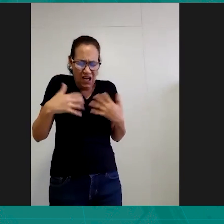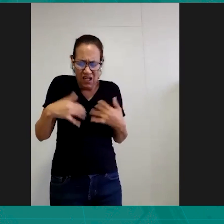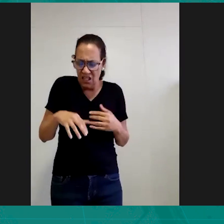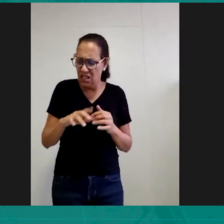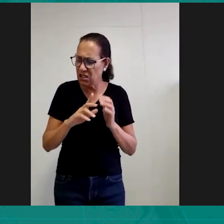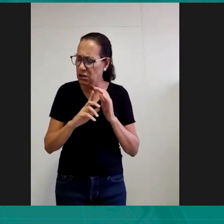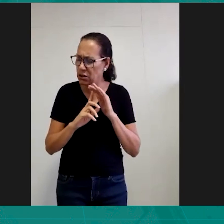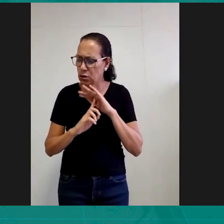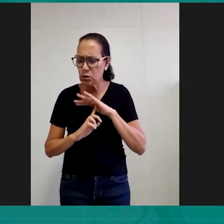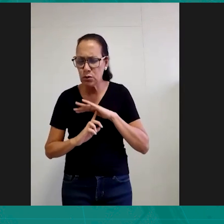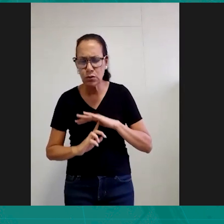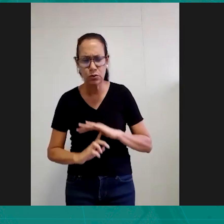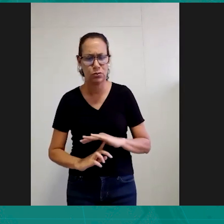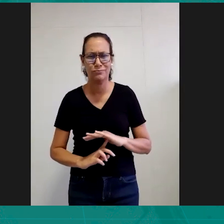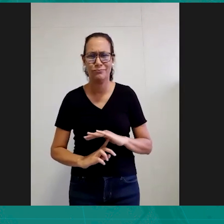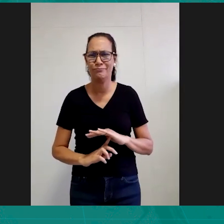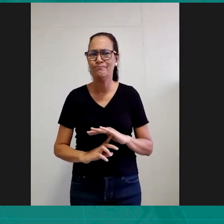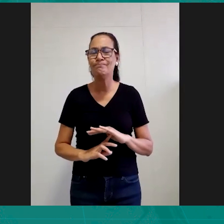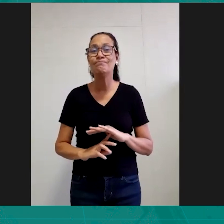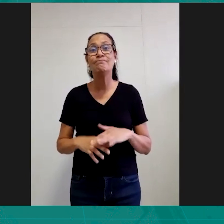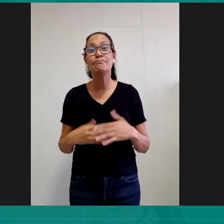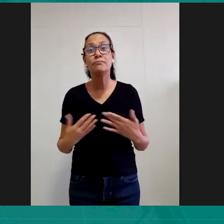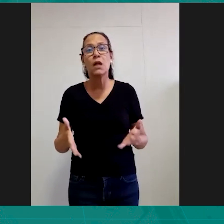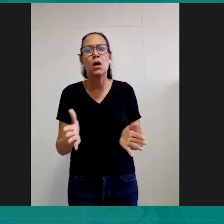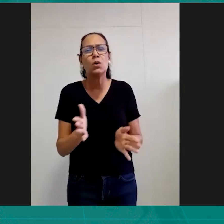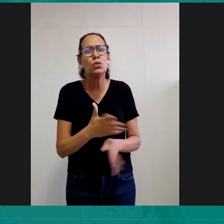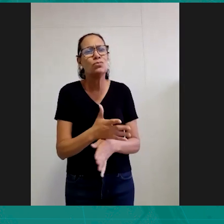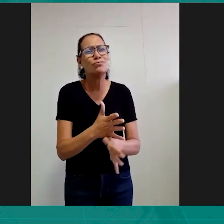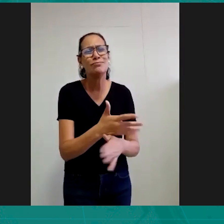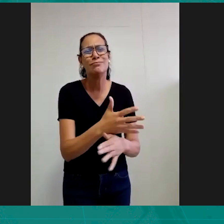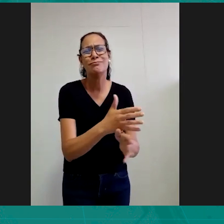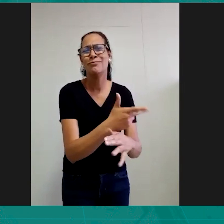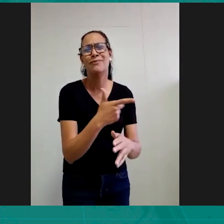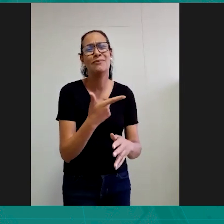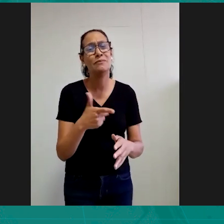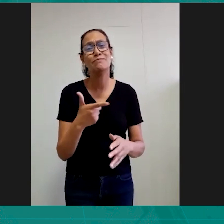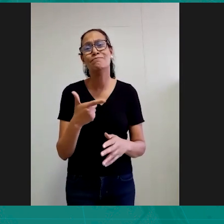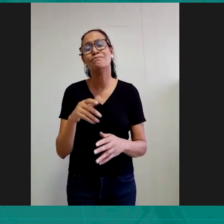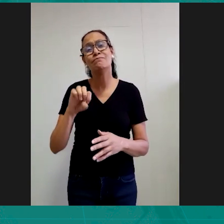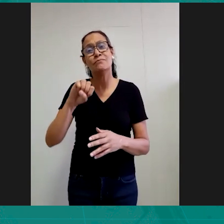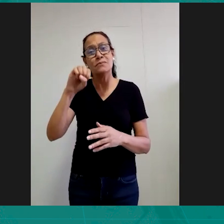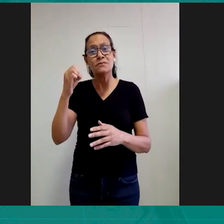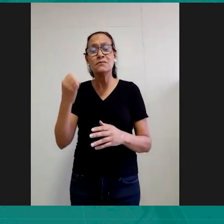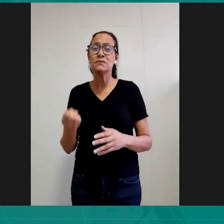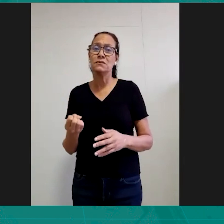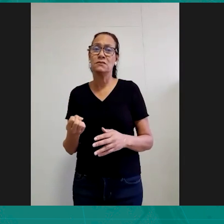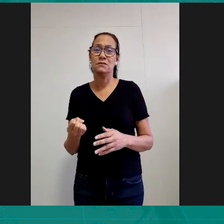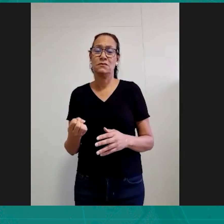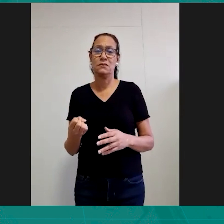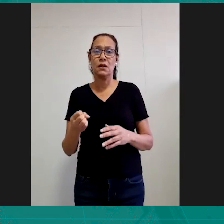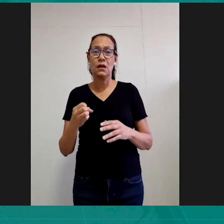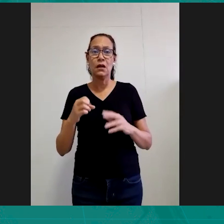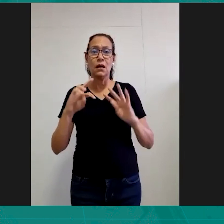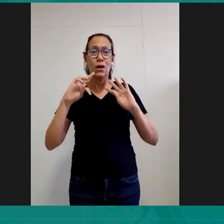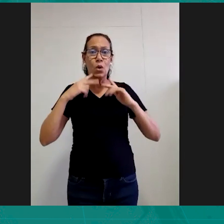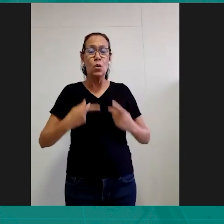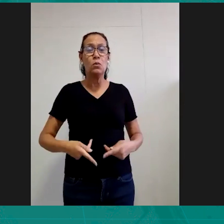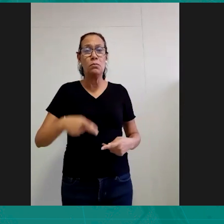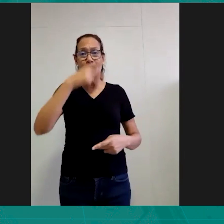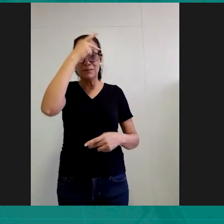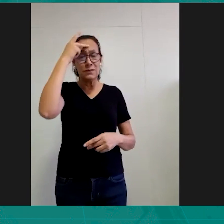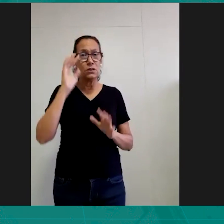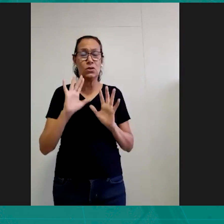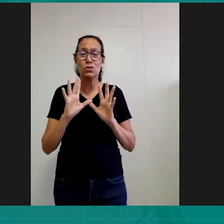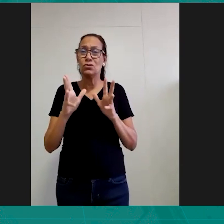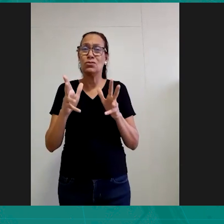ficam perdidos como ovelhas sem pastor. Irmãos, é assim que está a humanidade. Jesus morreu na